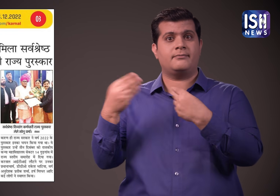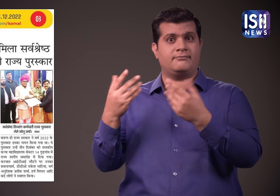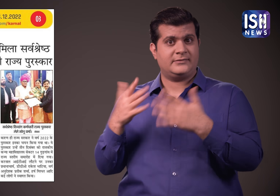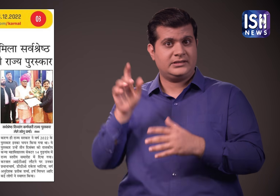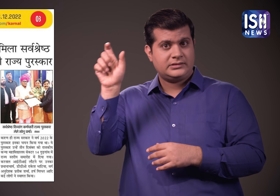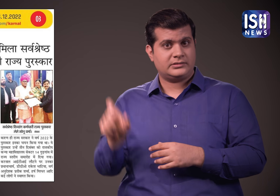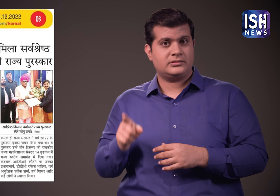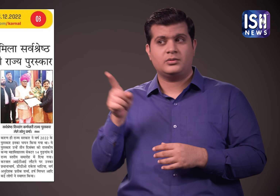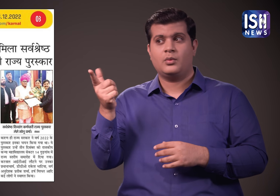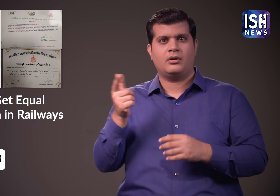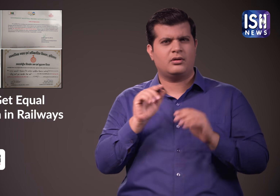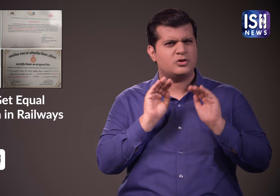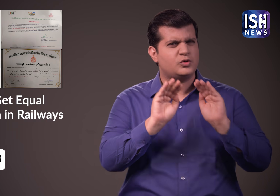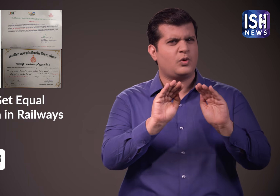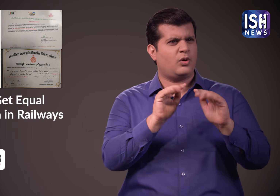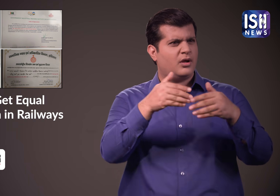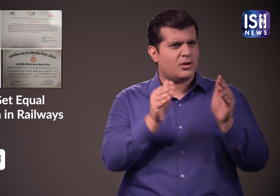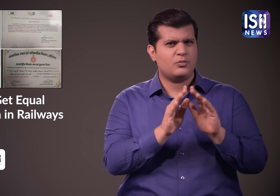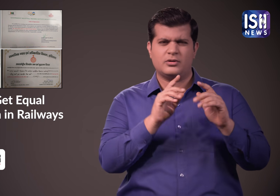हर्याना सरकार द्वारा दो बार समानत किया गया है